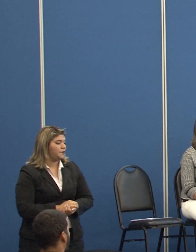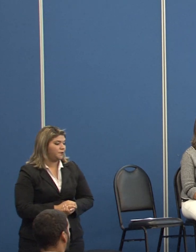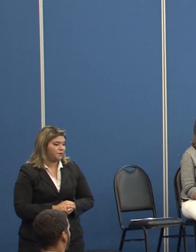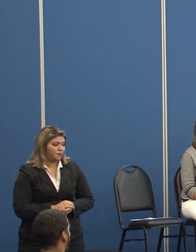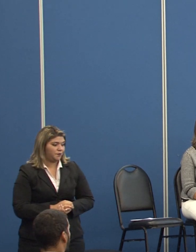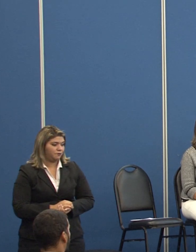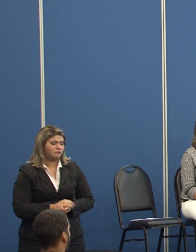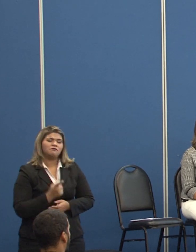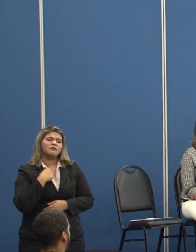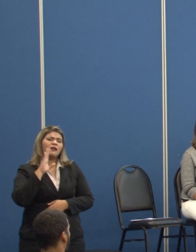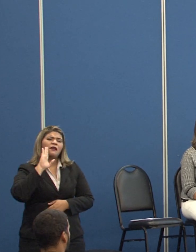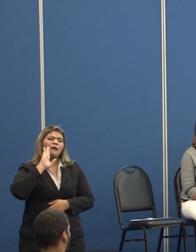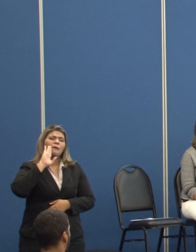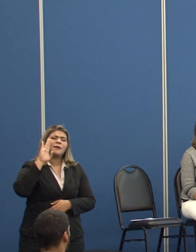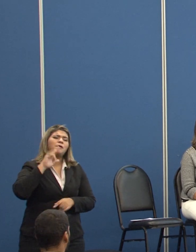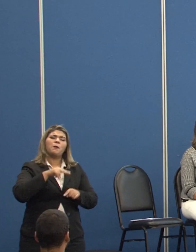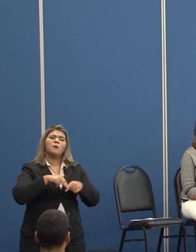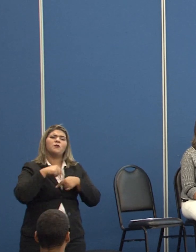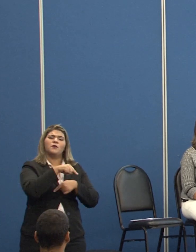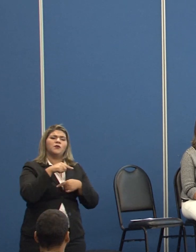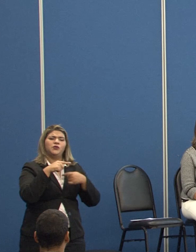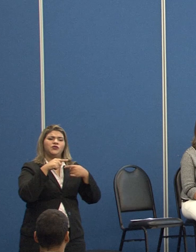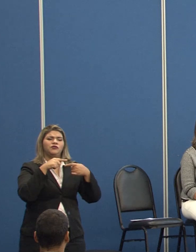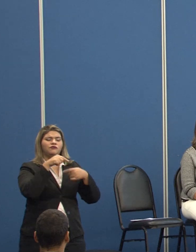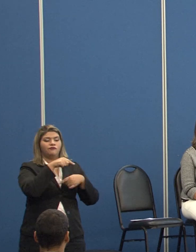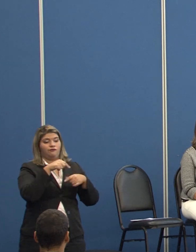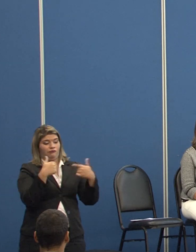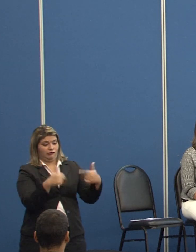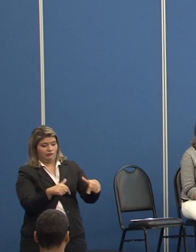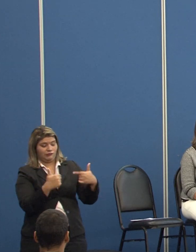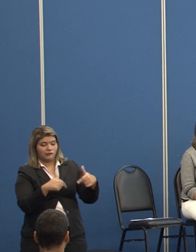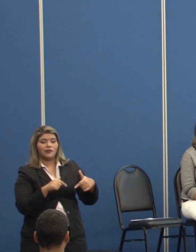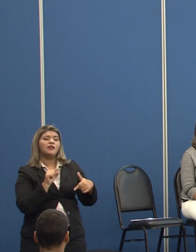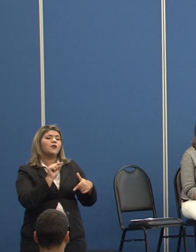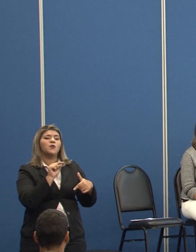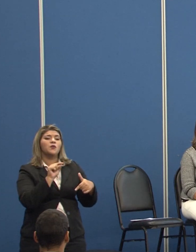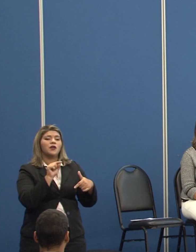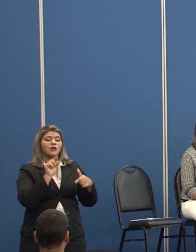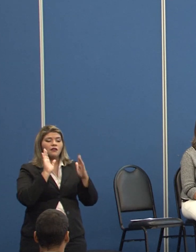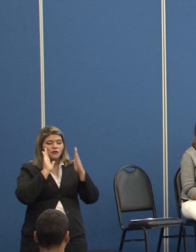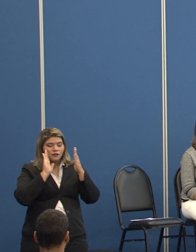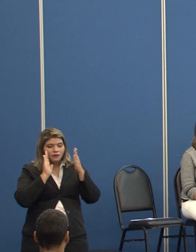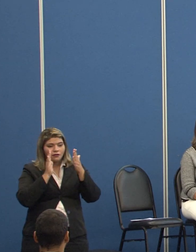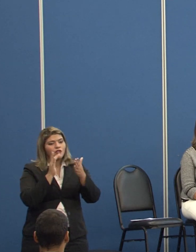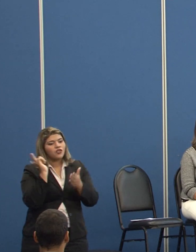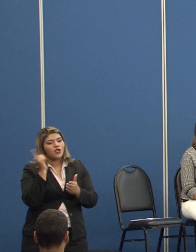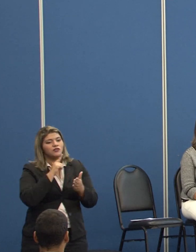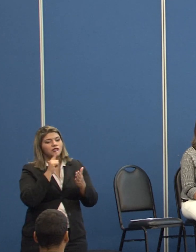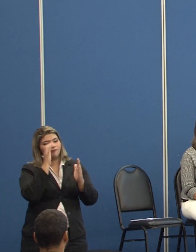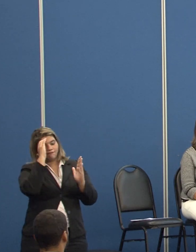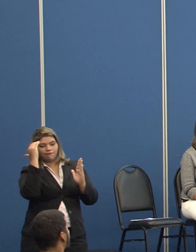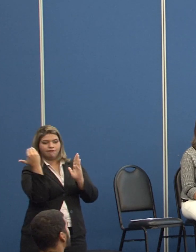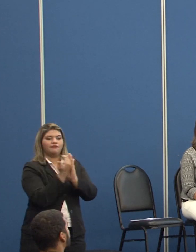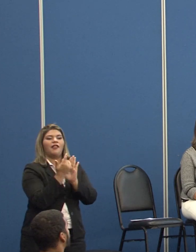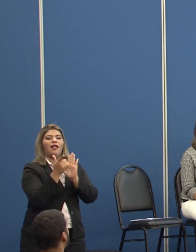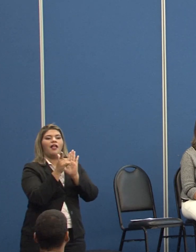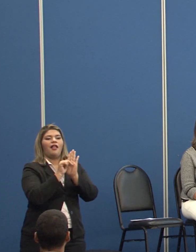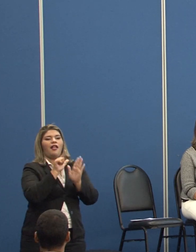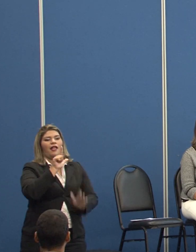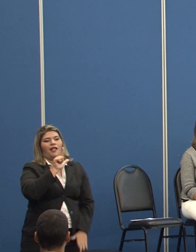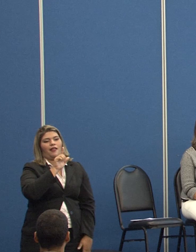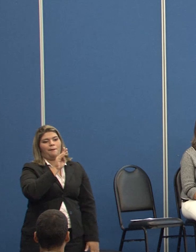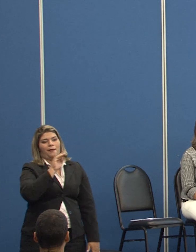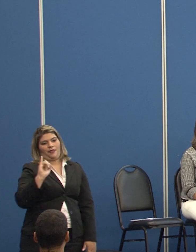A principal justificativa para o nosso trabalho é atender aos requisitos da Lei Brasileira da Inclusão, que prevê a eliminação